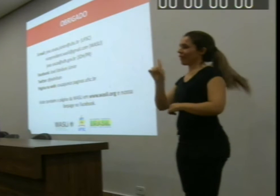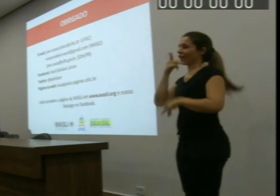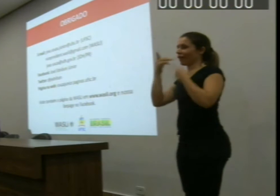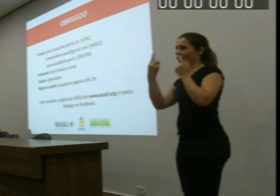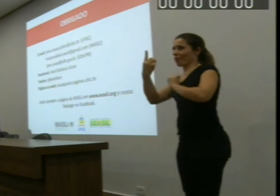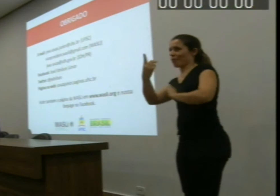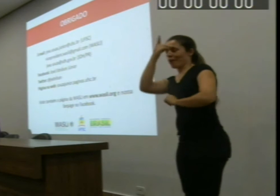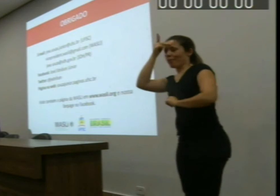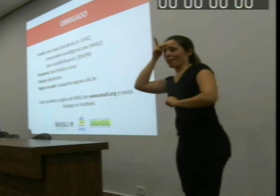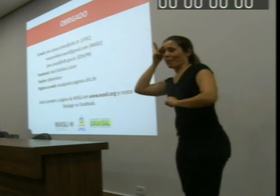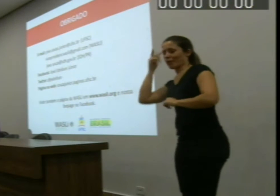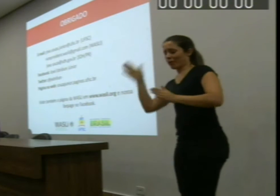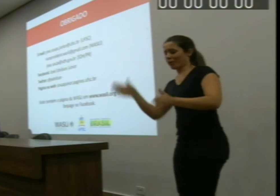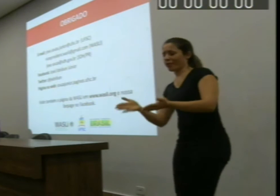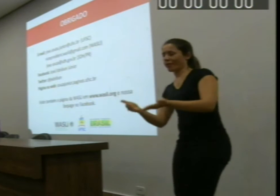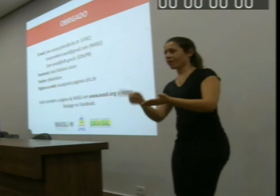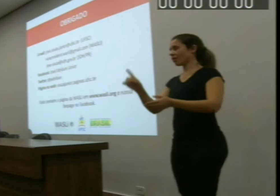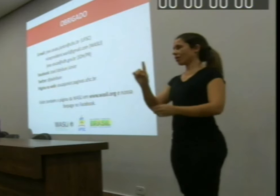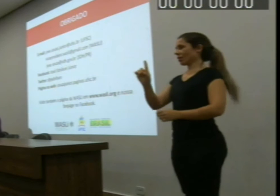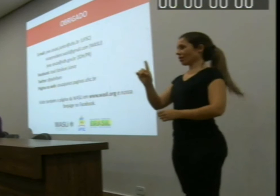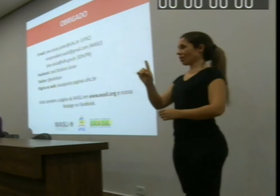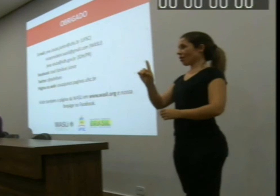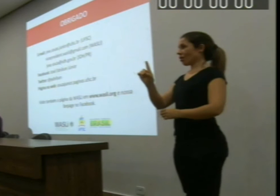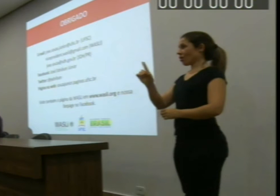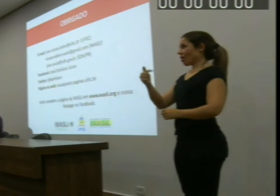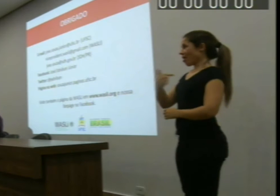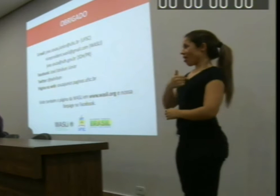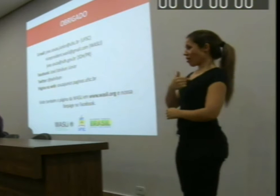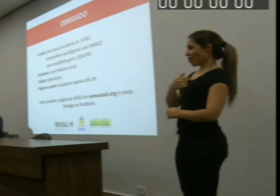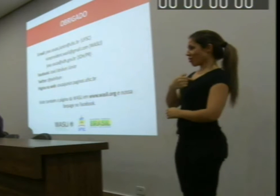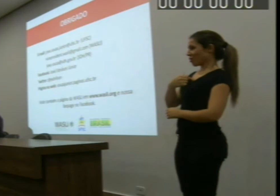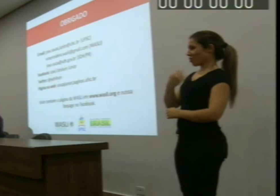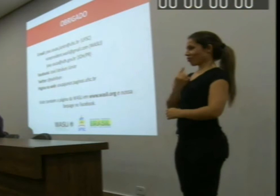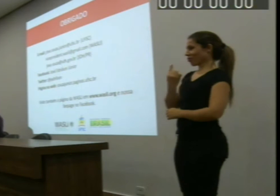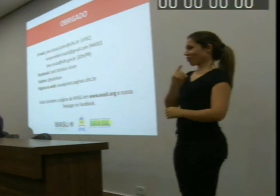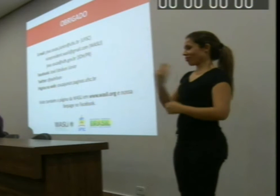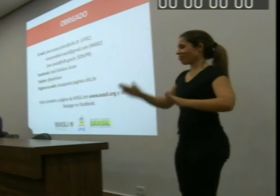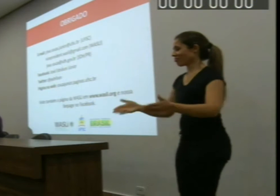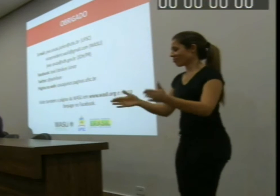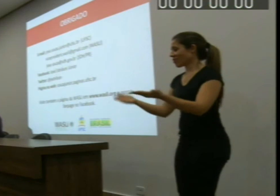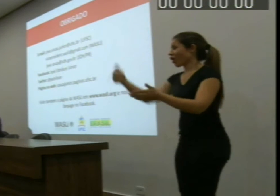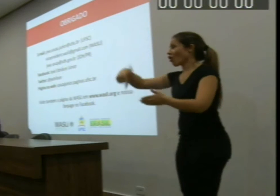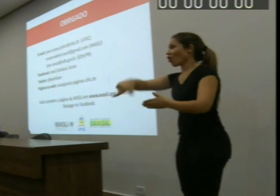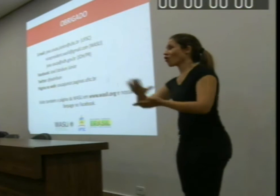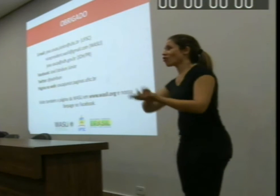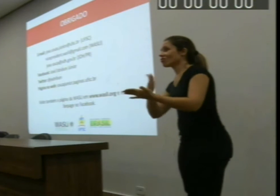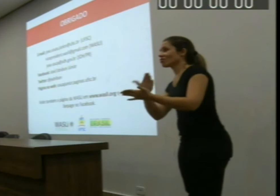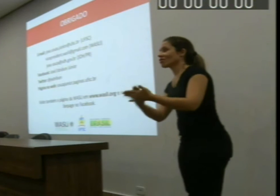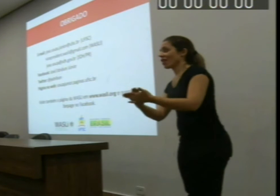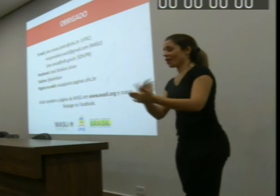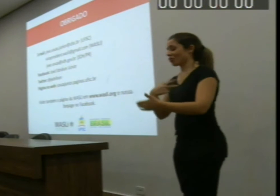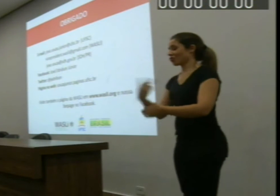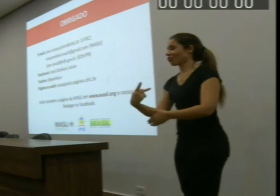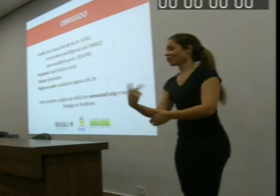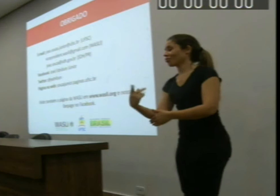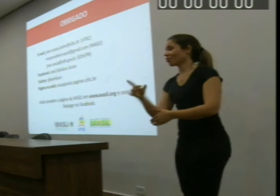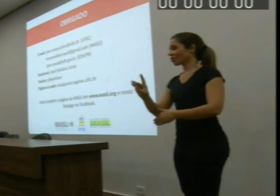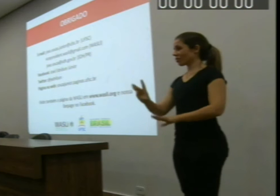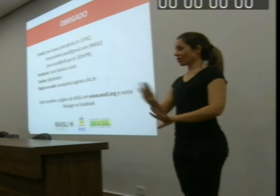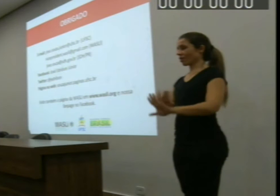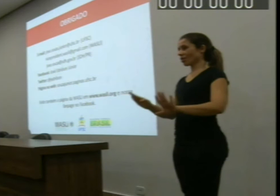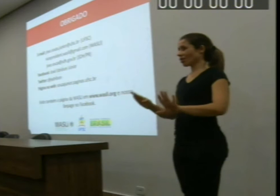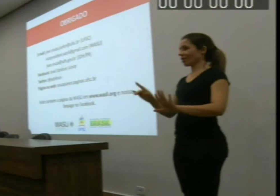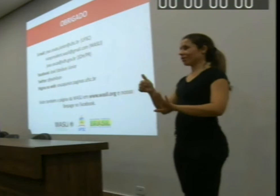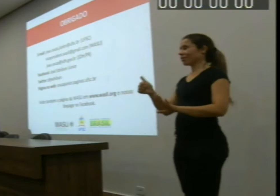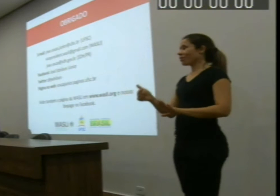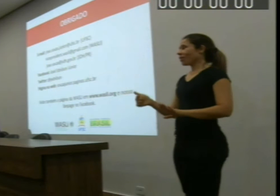ter padrinho e mais ninguém ou que só eu sozinho vou trabalhar com apadrinhamento e eu vou apadrinhar um E aí eu e ele acabou na verdade a